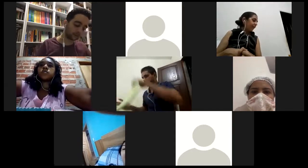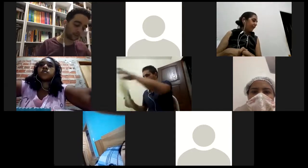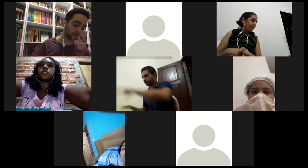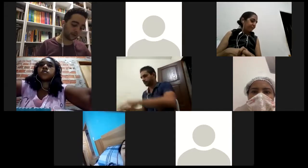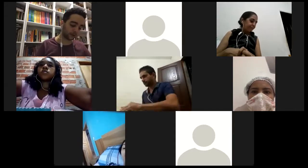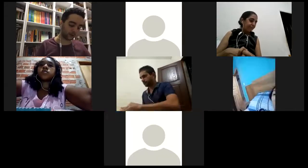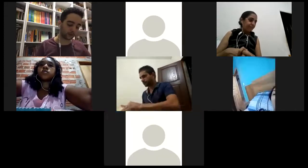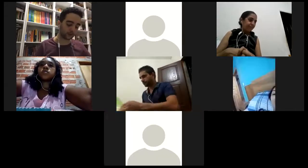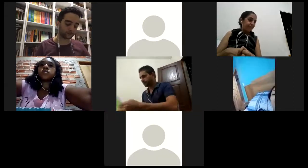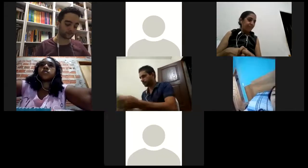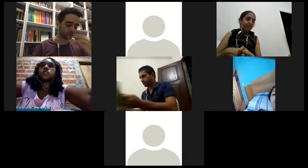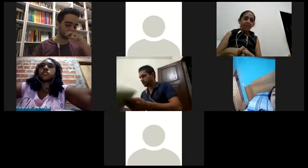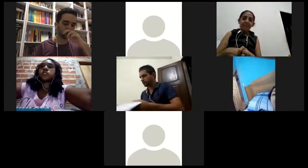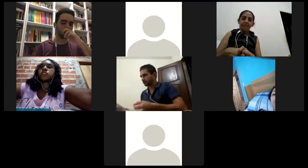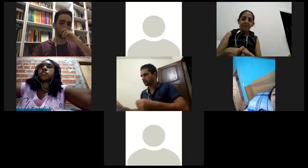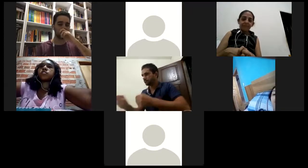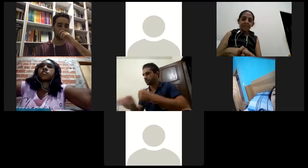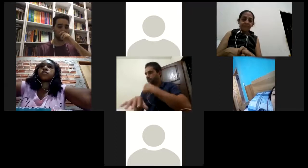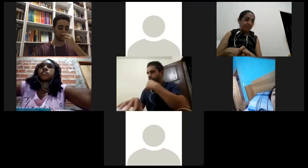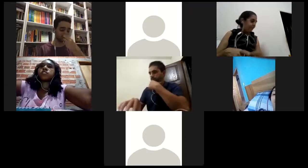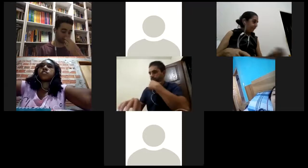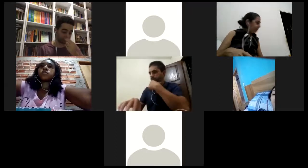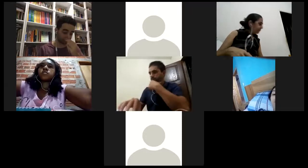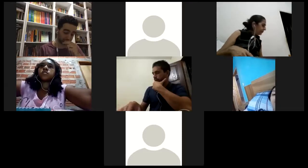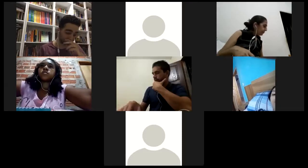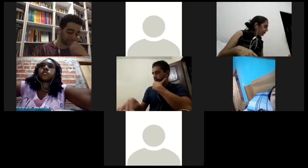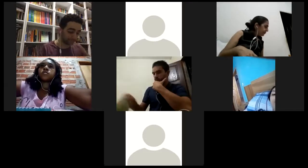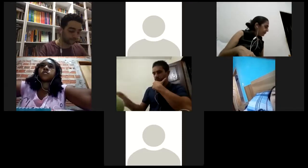manual, saudações, bebidas,